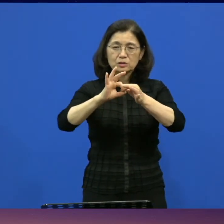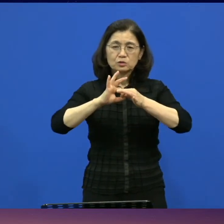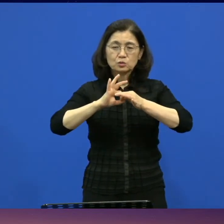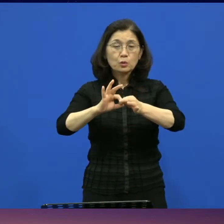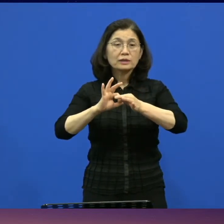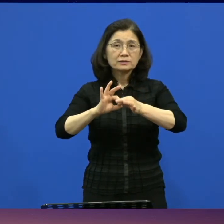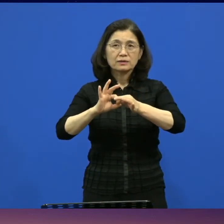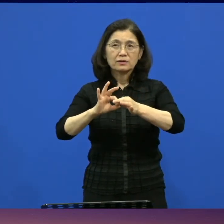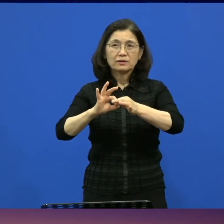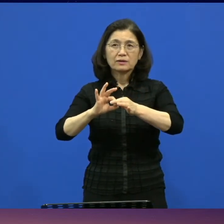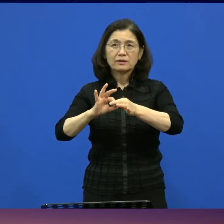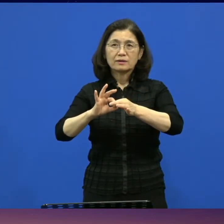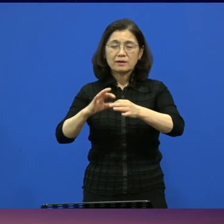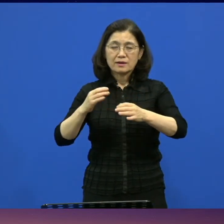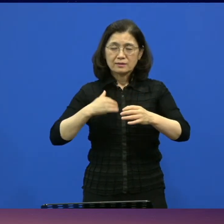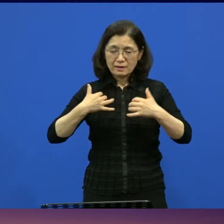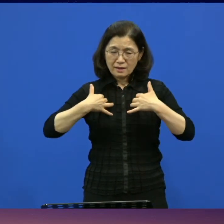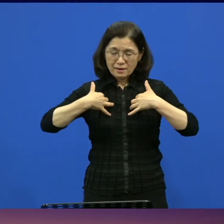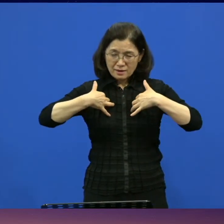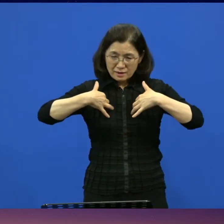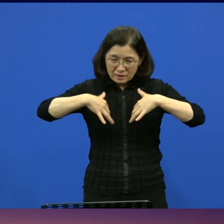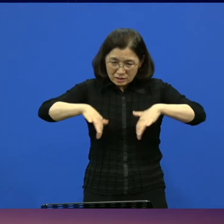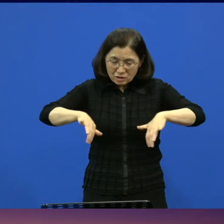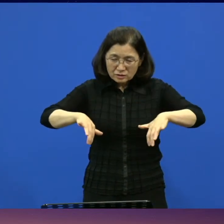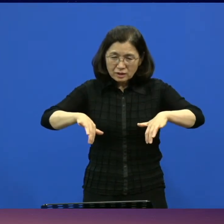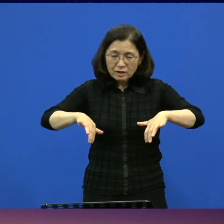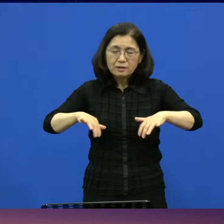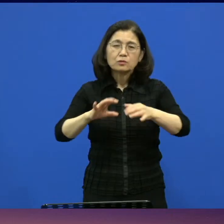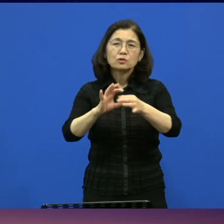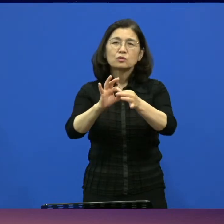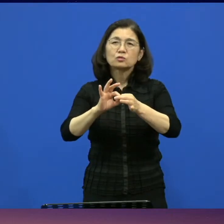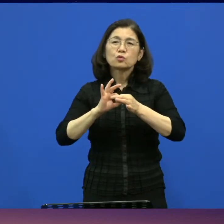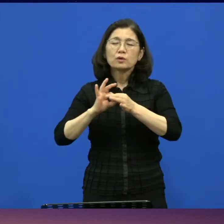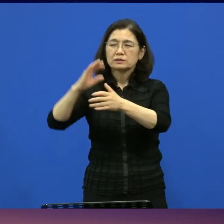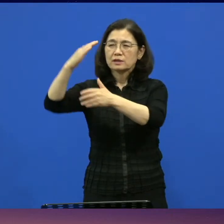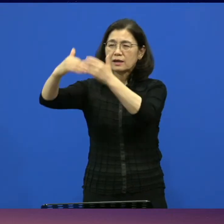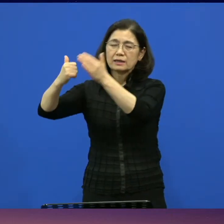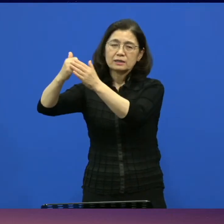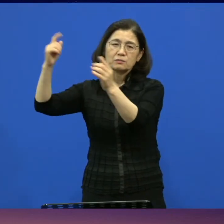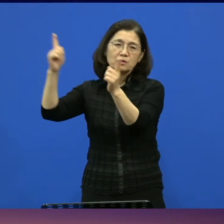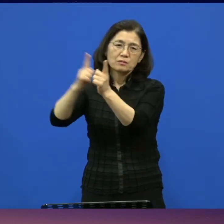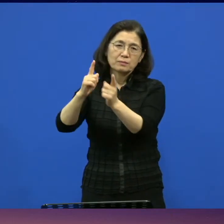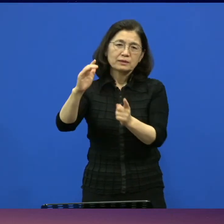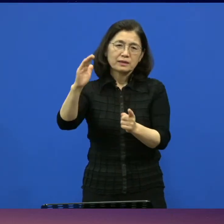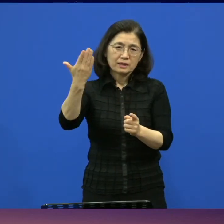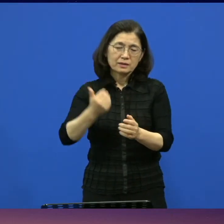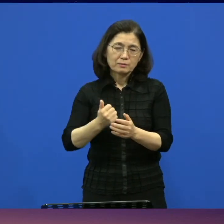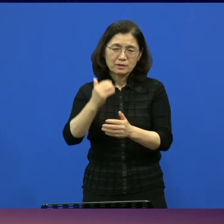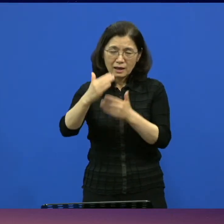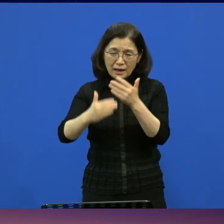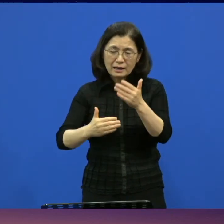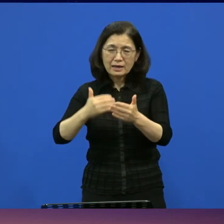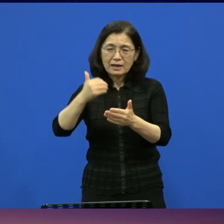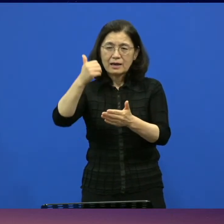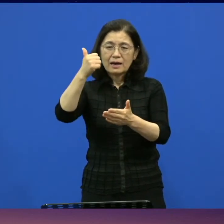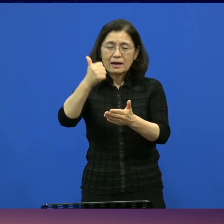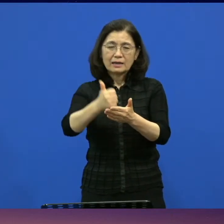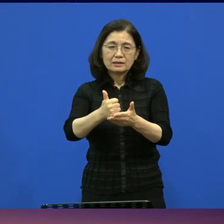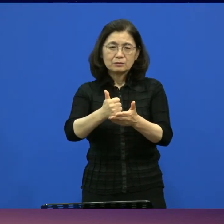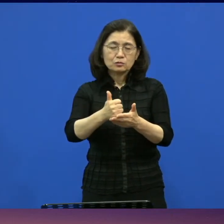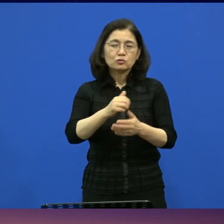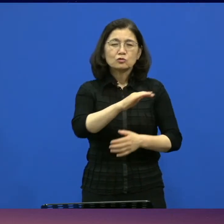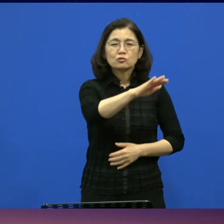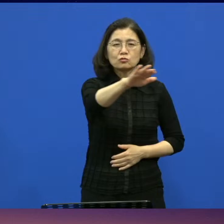자신의 연약함을 고백하고 인정하려고 하는 사람들이 아니에요. 그래서 하나님은 어쩔 수 없이 우리를 실패의 코너로